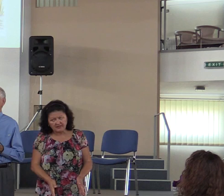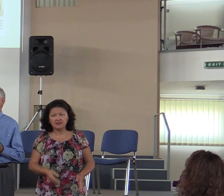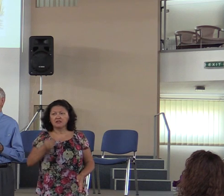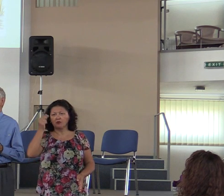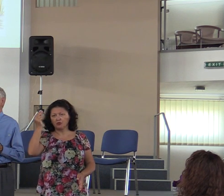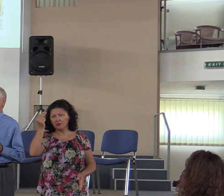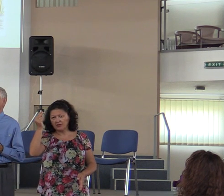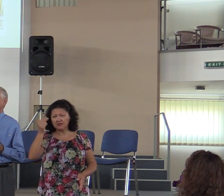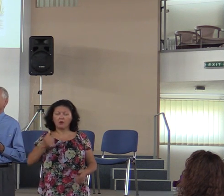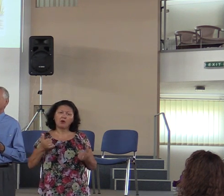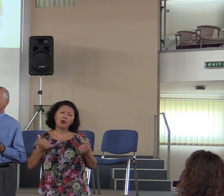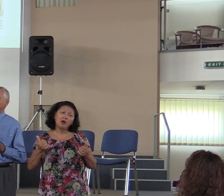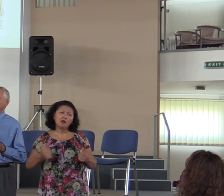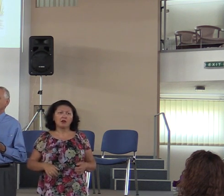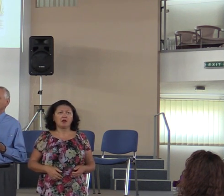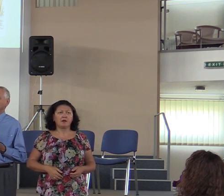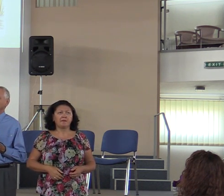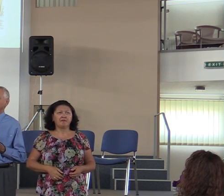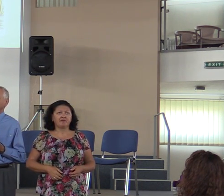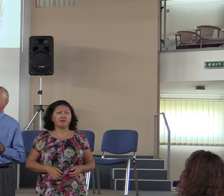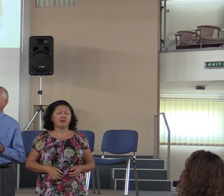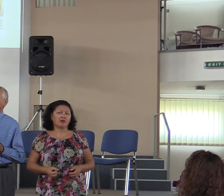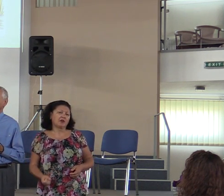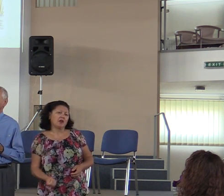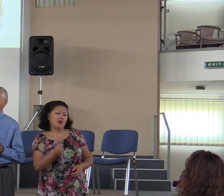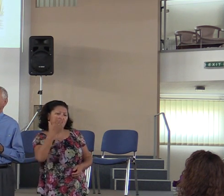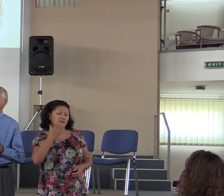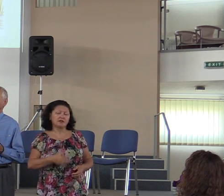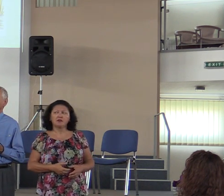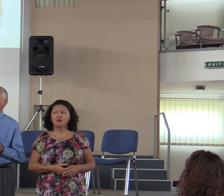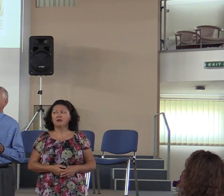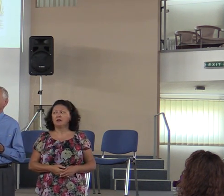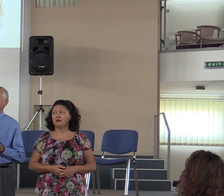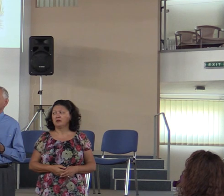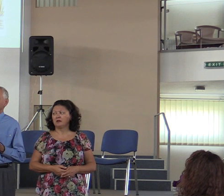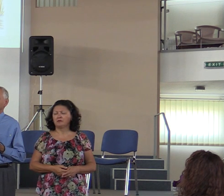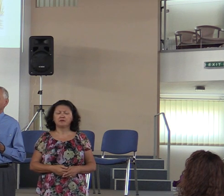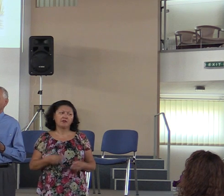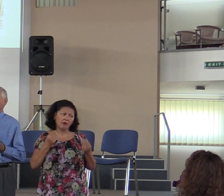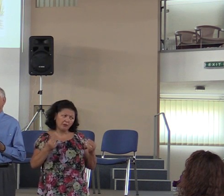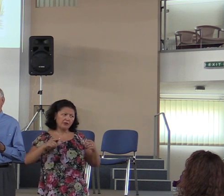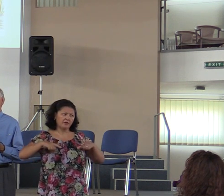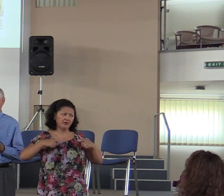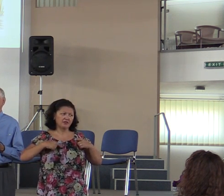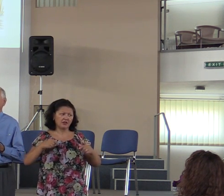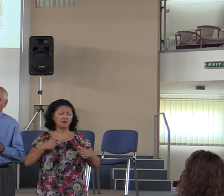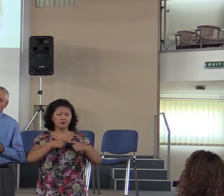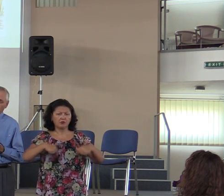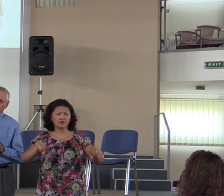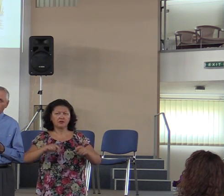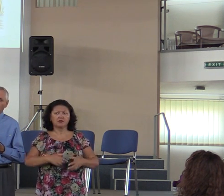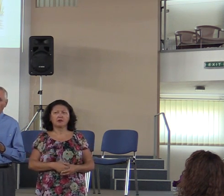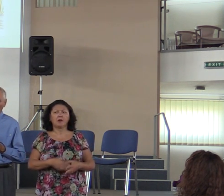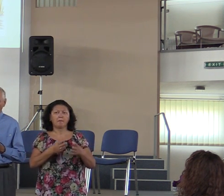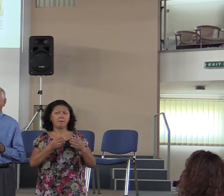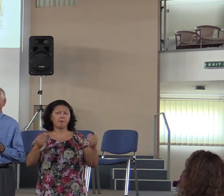creează o diferență în viețile noastre. Many, I would say, every person goes through hard times. Mulți, și aș